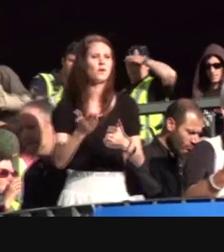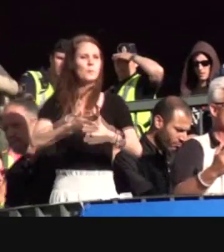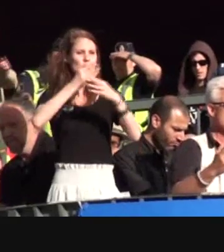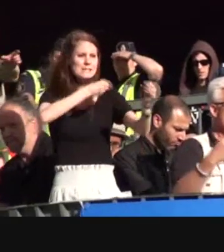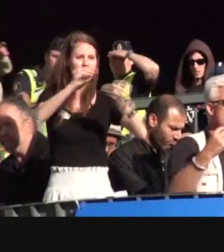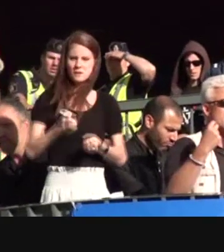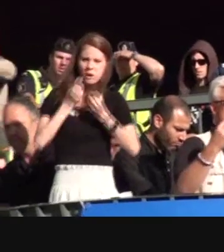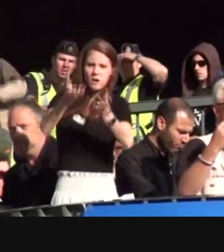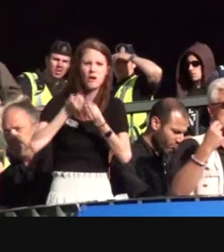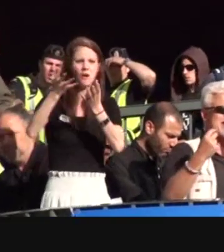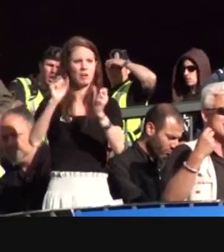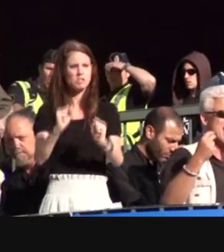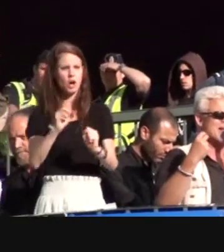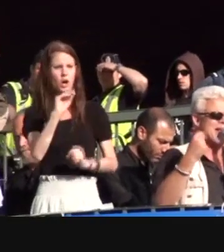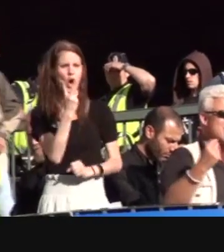återuppbyggnadsmaterial,